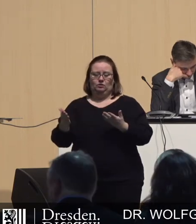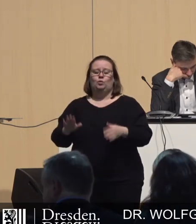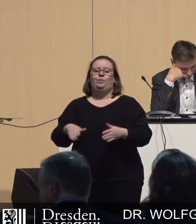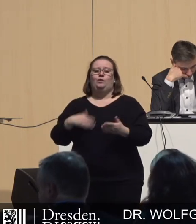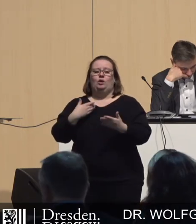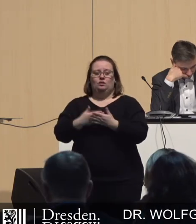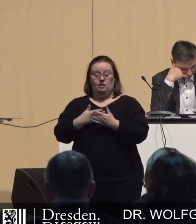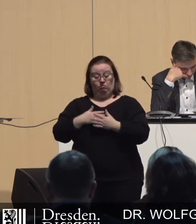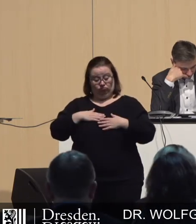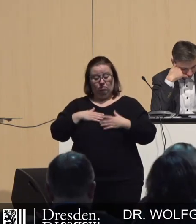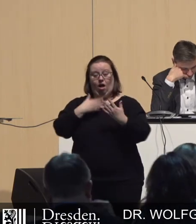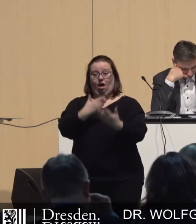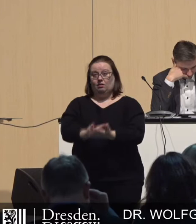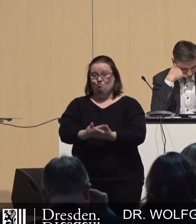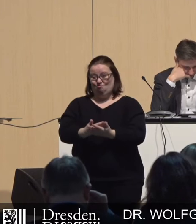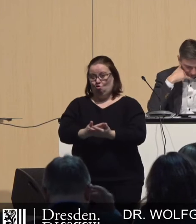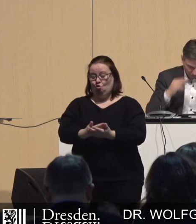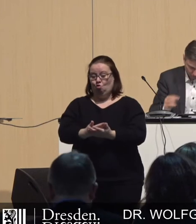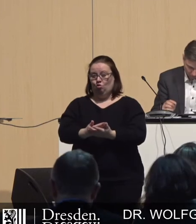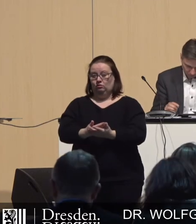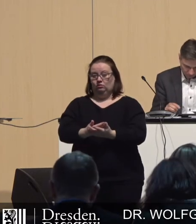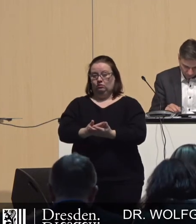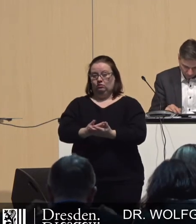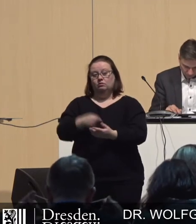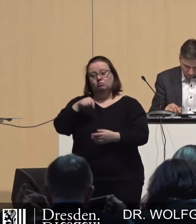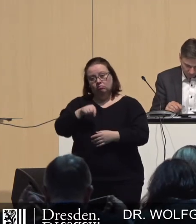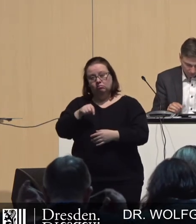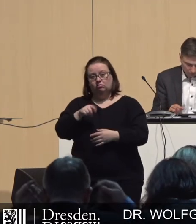Deshalb bieten wir an, dass wir mit unserem